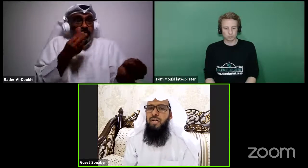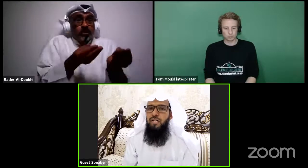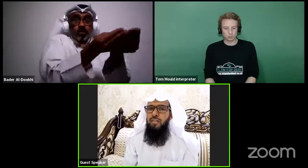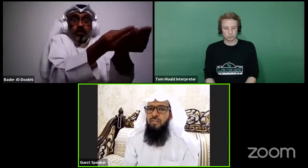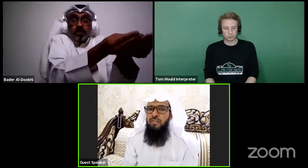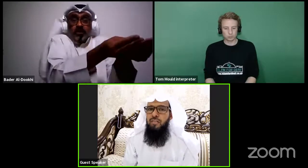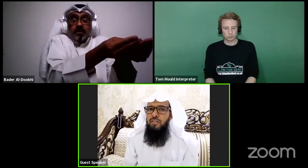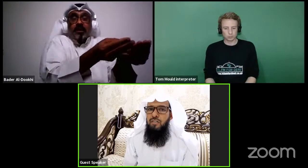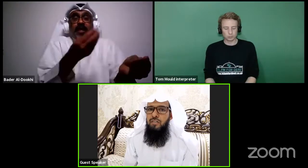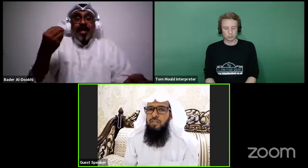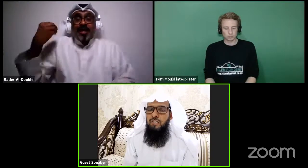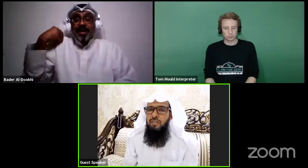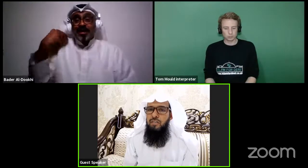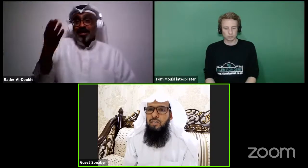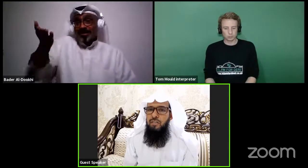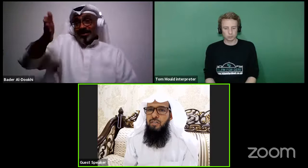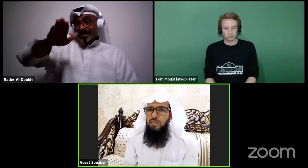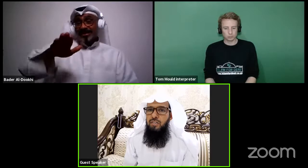فحينما